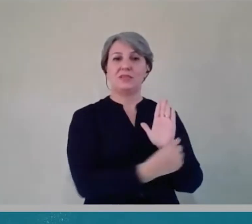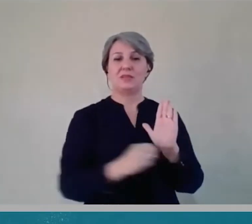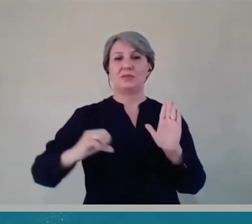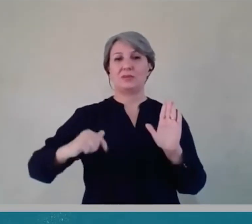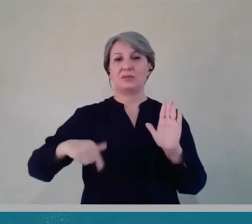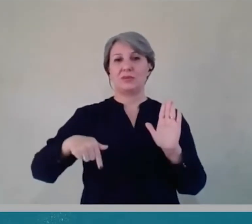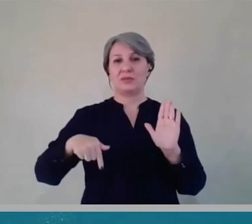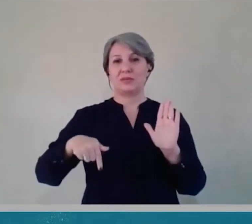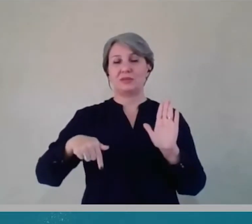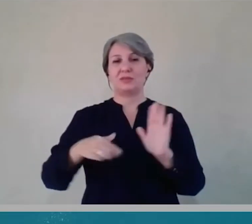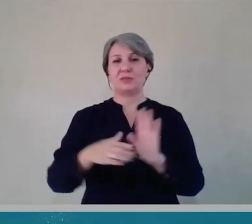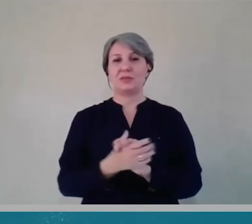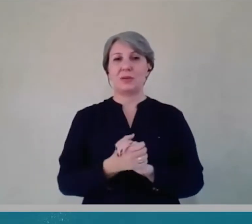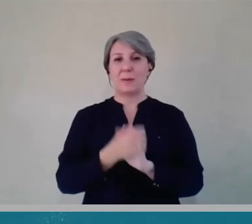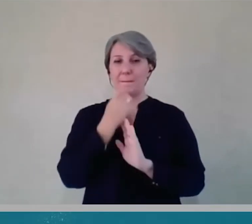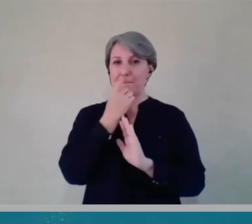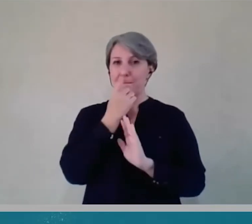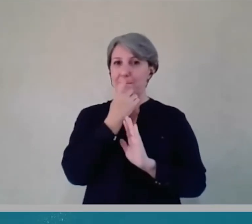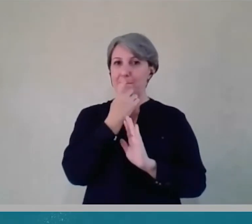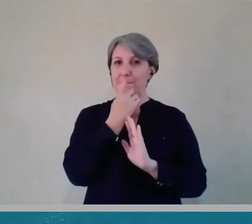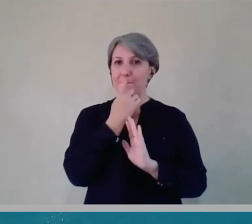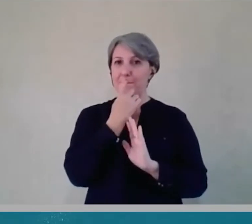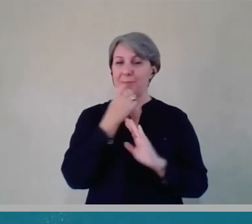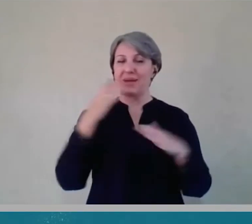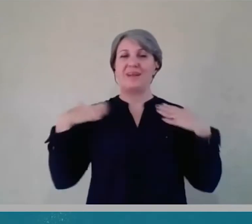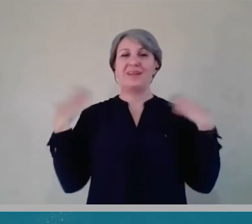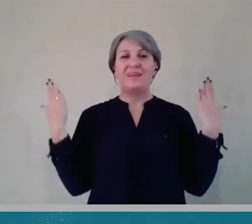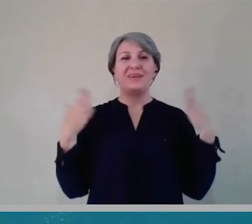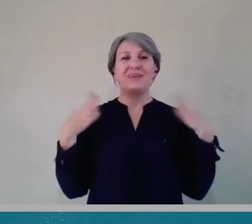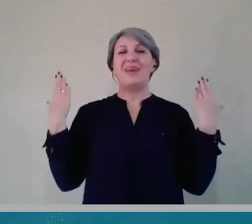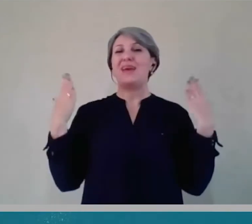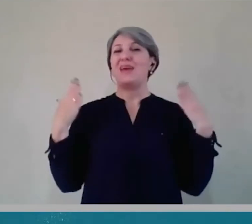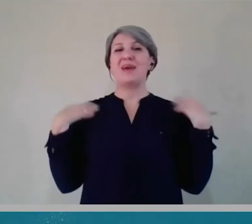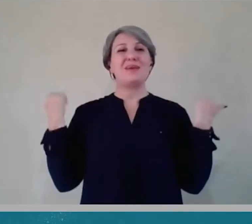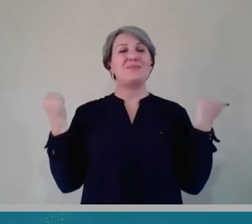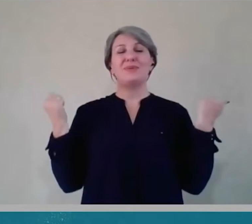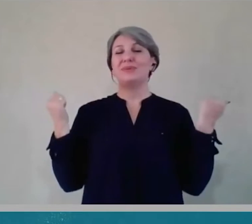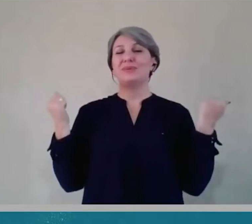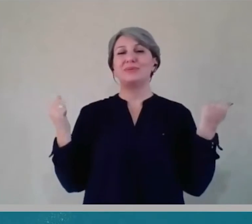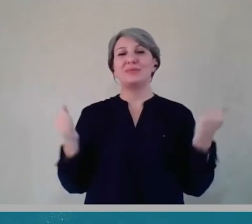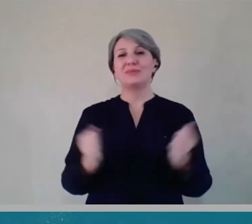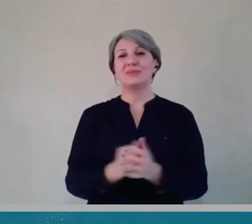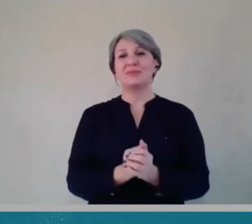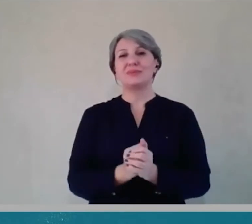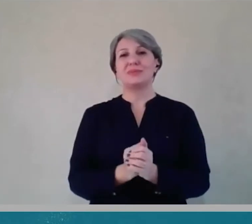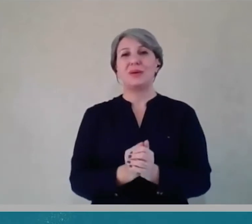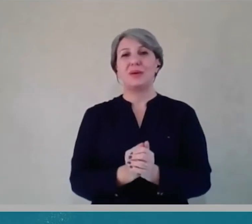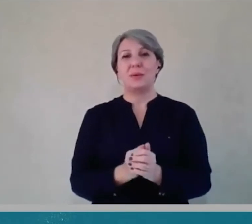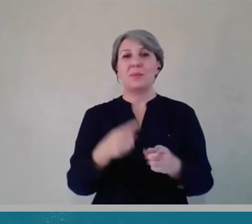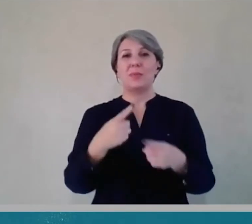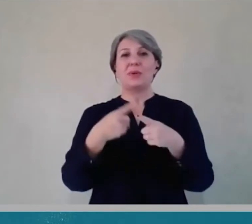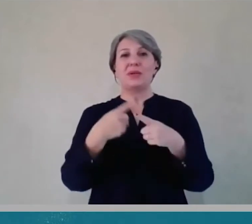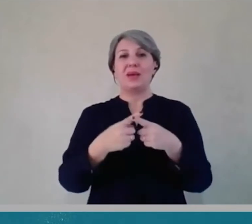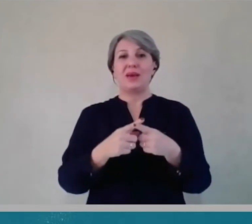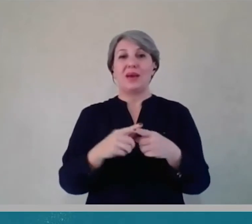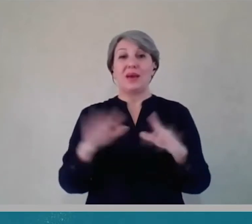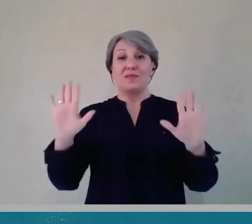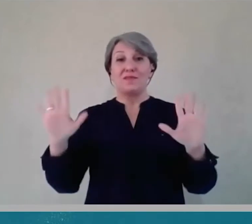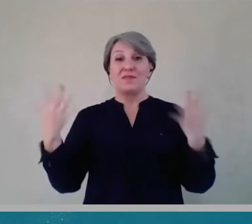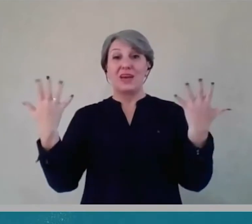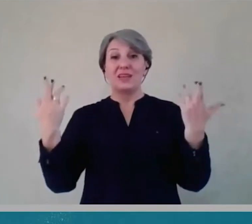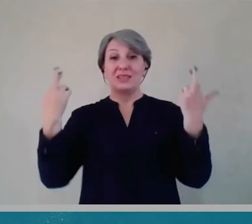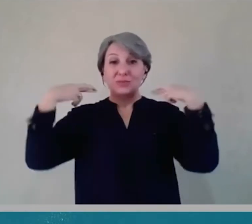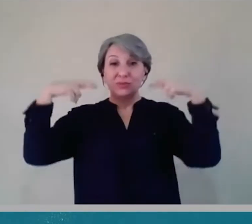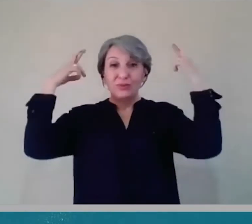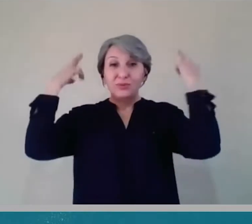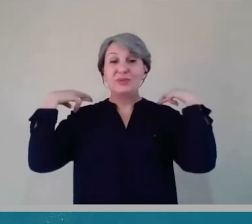exultemos e demos-lhe glória, porque são chegadas as bodas do Cordeiro, cuja esposa a